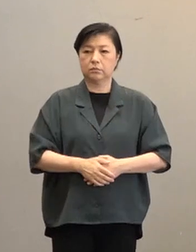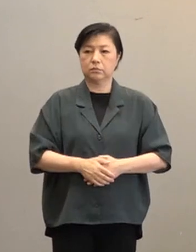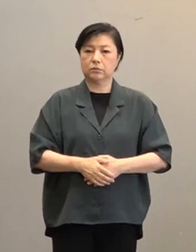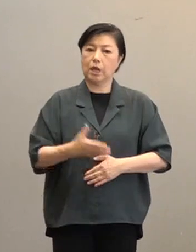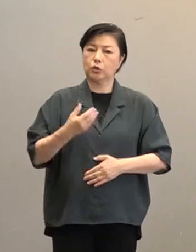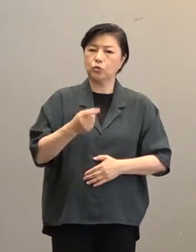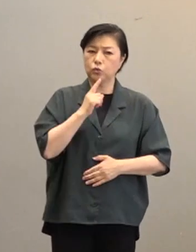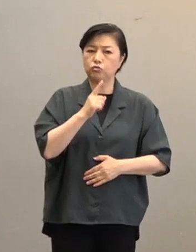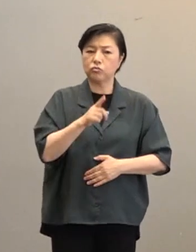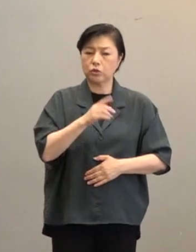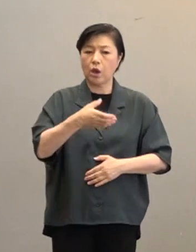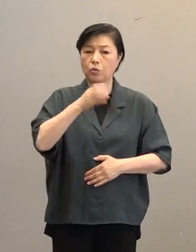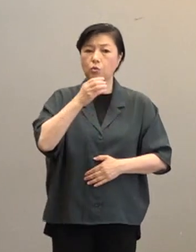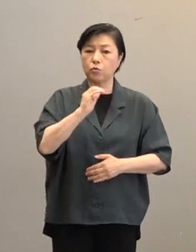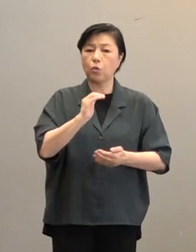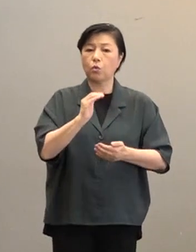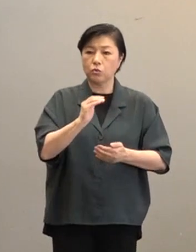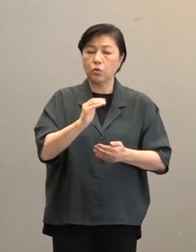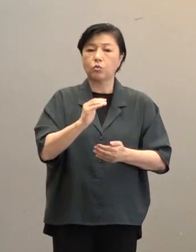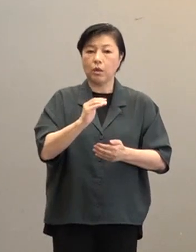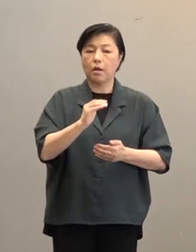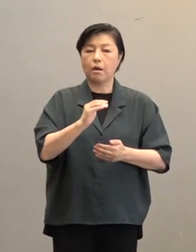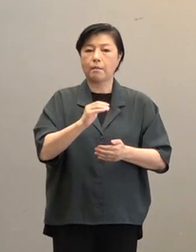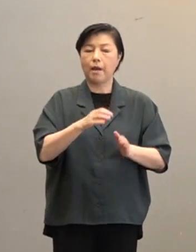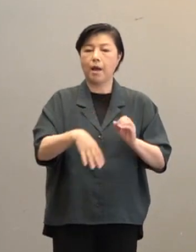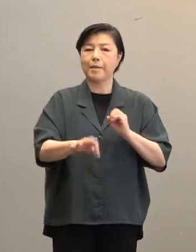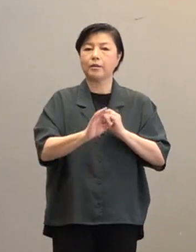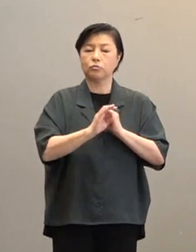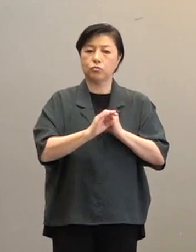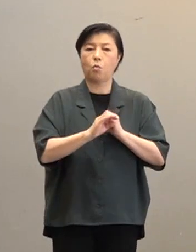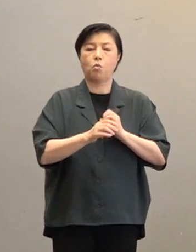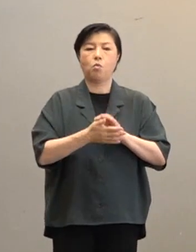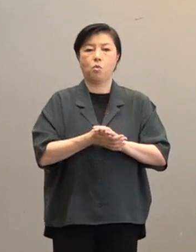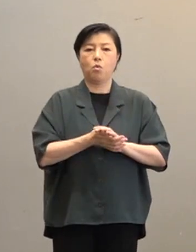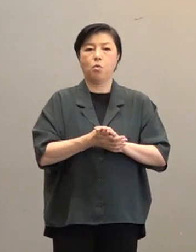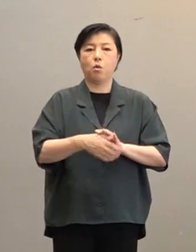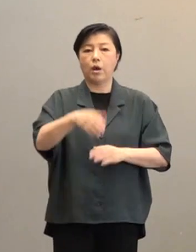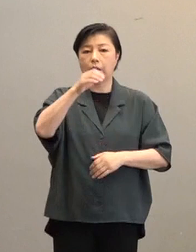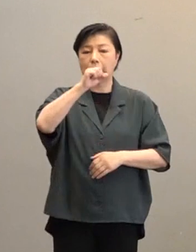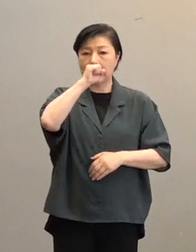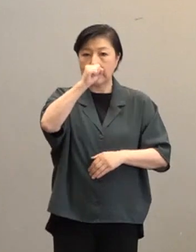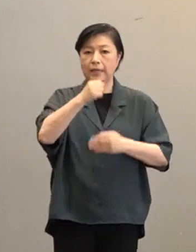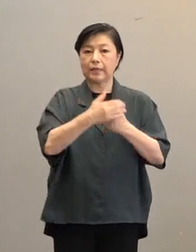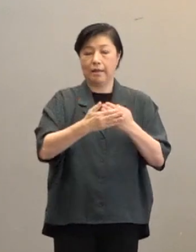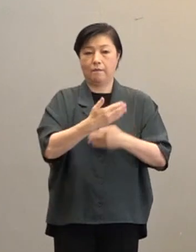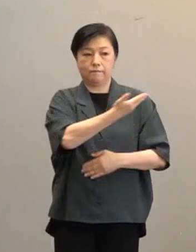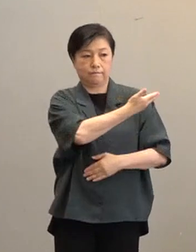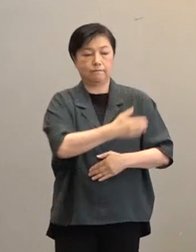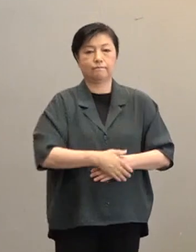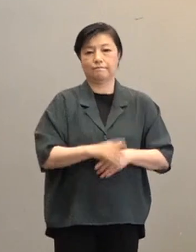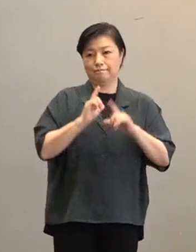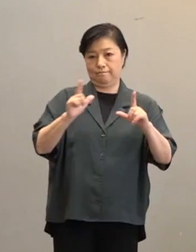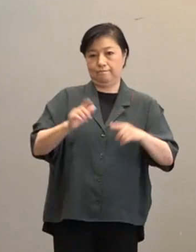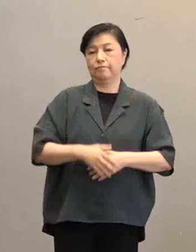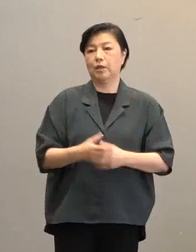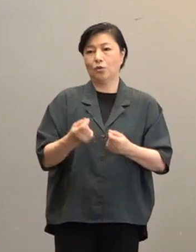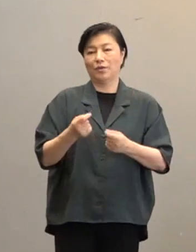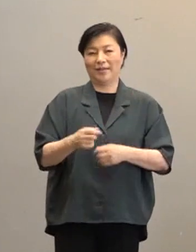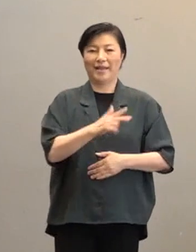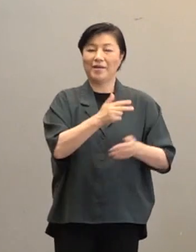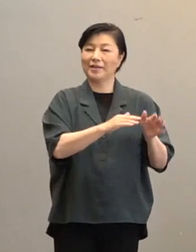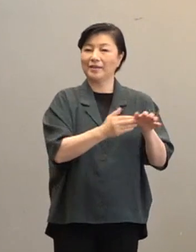なんて言うんでしょう、これを飲むことによる利点というか、知事はどんなふうにお考えでしょうか。 そうですね、これ私も市町